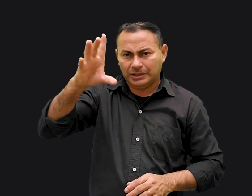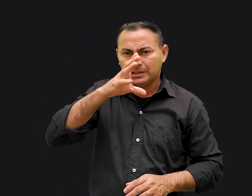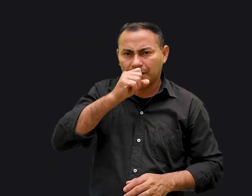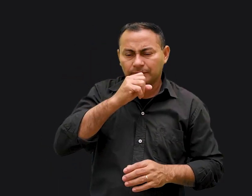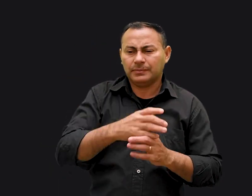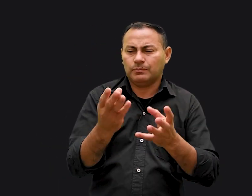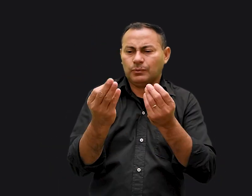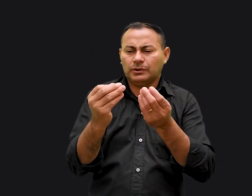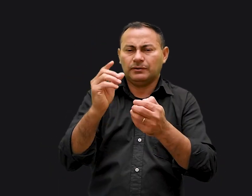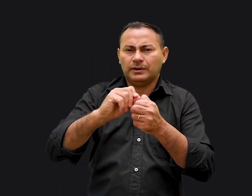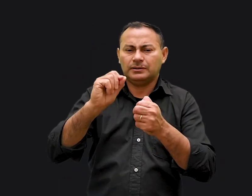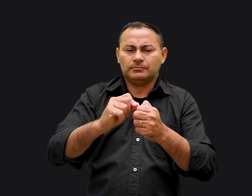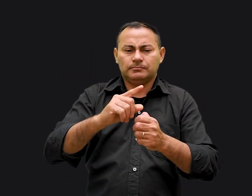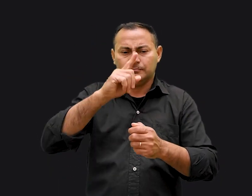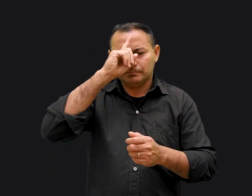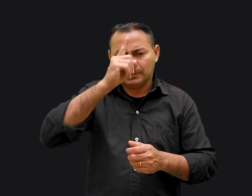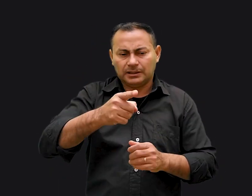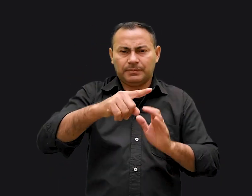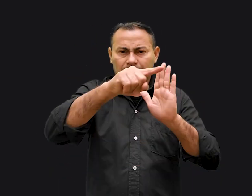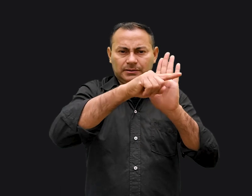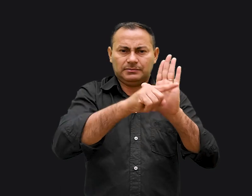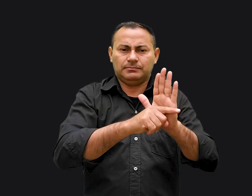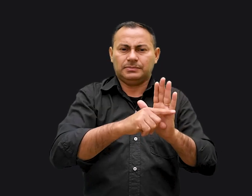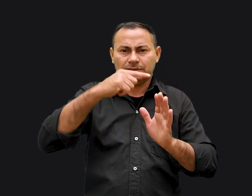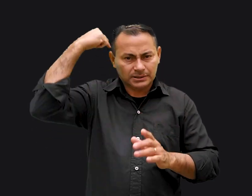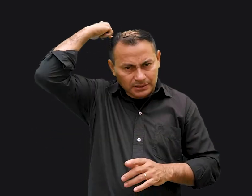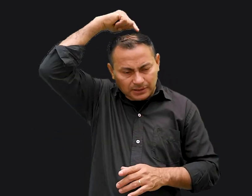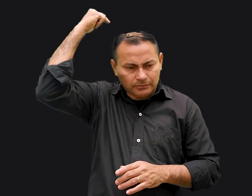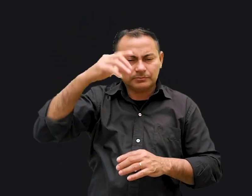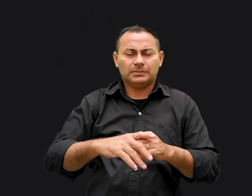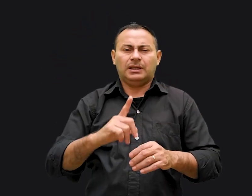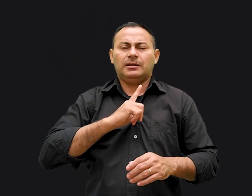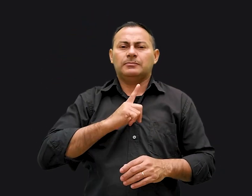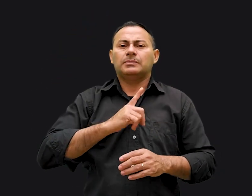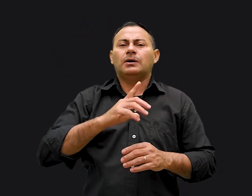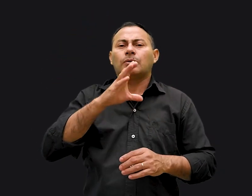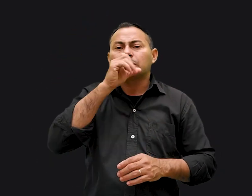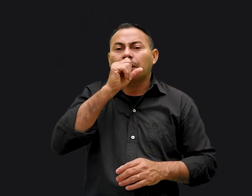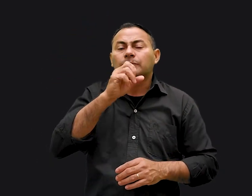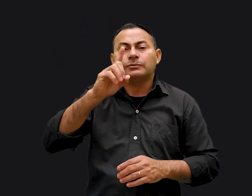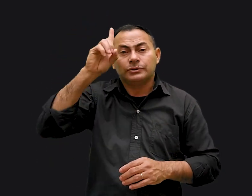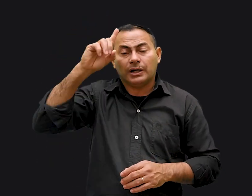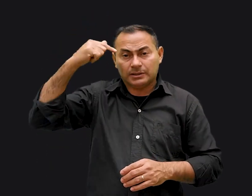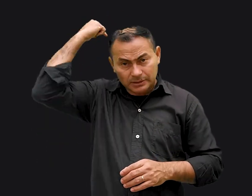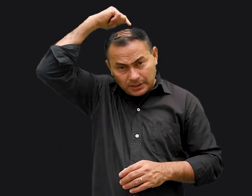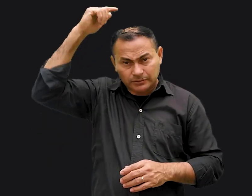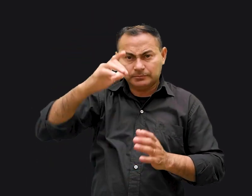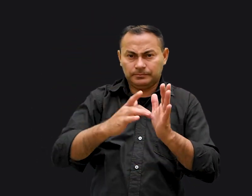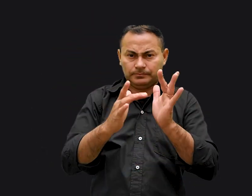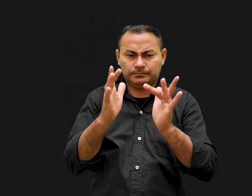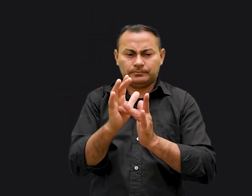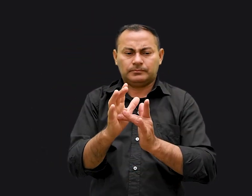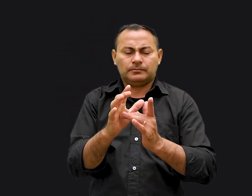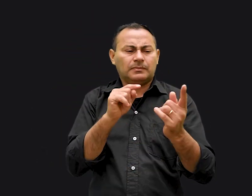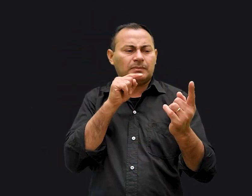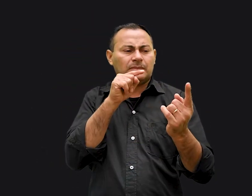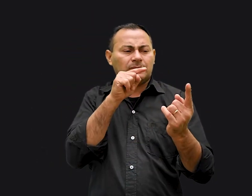deles estavam fazendo disso o mandamento sagrado, como ter o sábado como um dia santo, Jesus sabia que o propósito da lei do